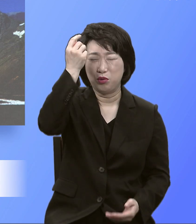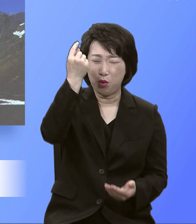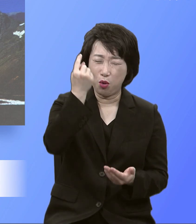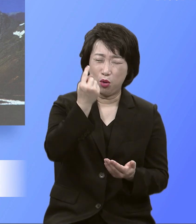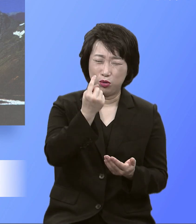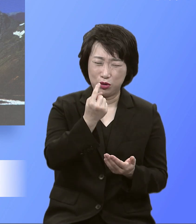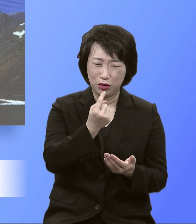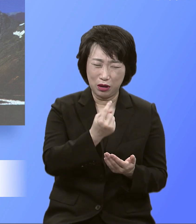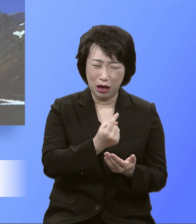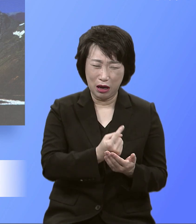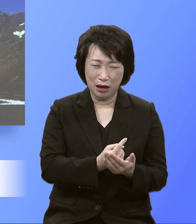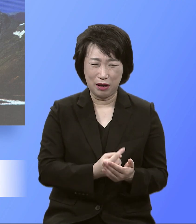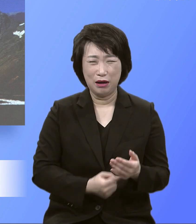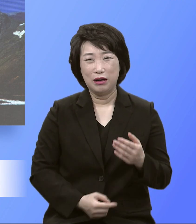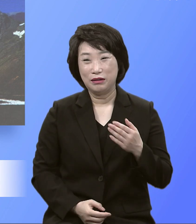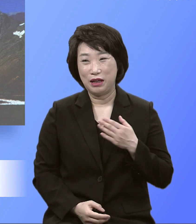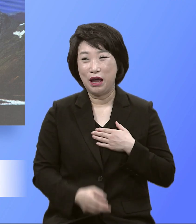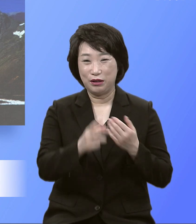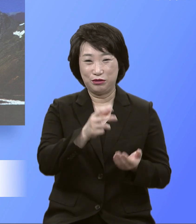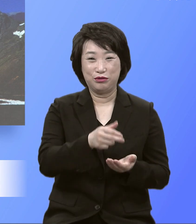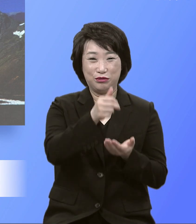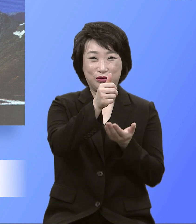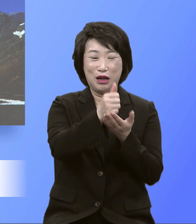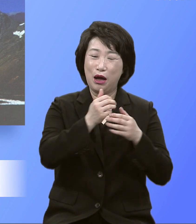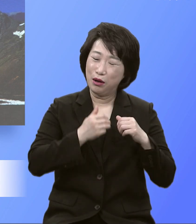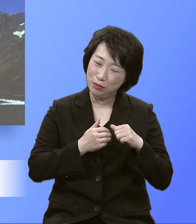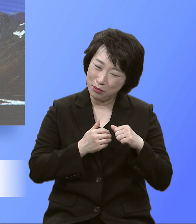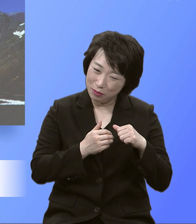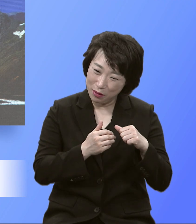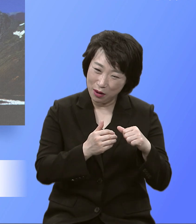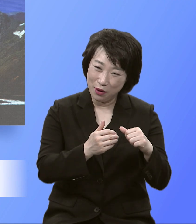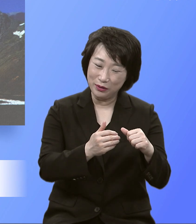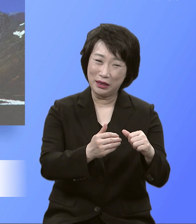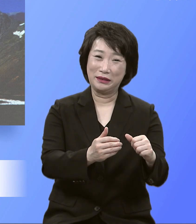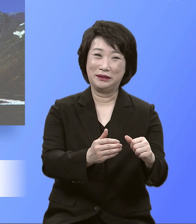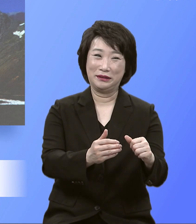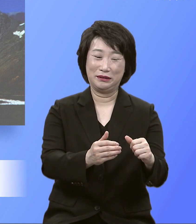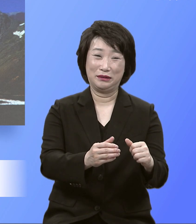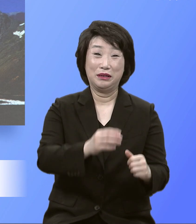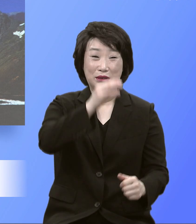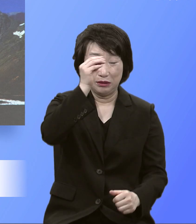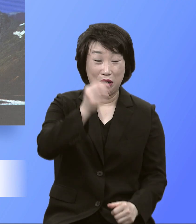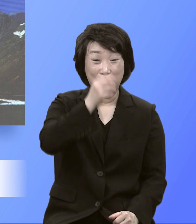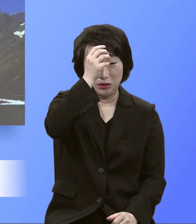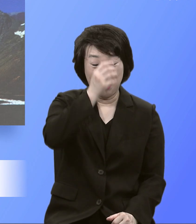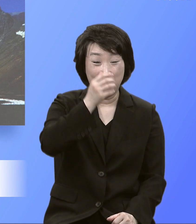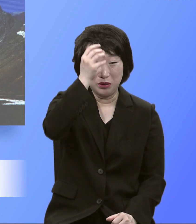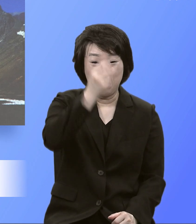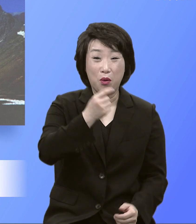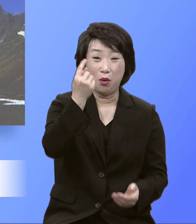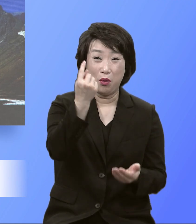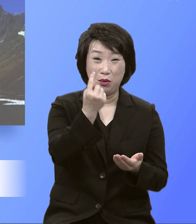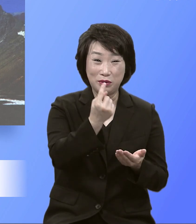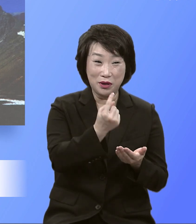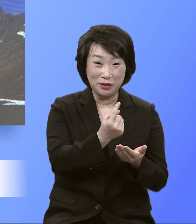성령이 오셨네, 내 주가 보내신